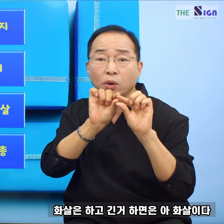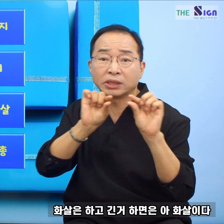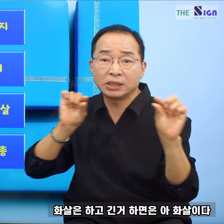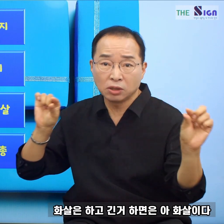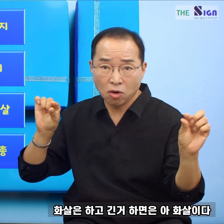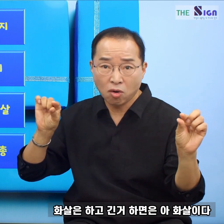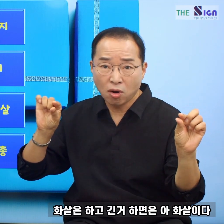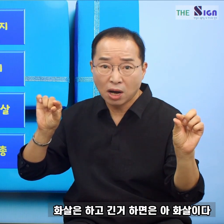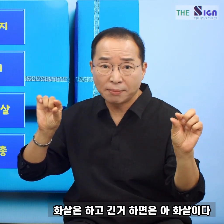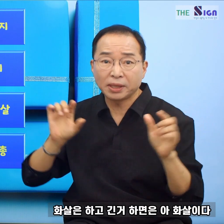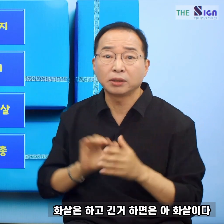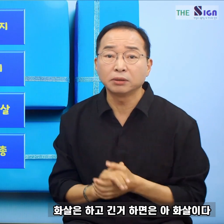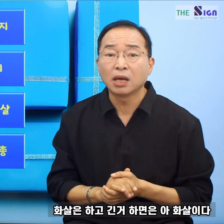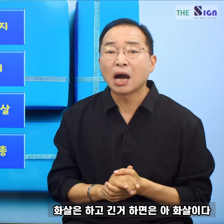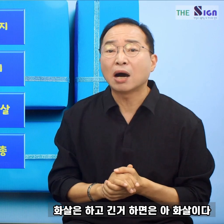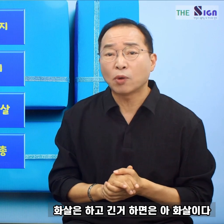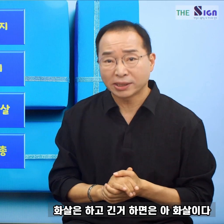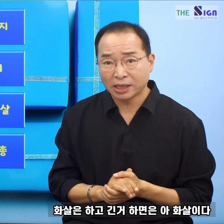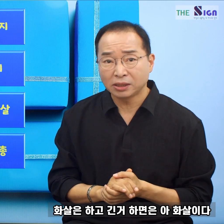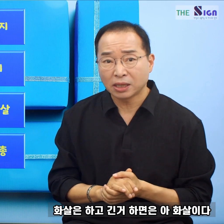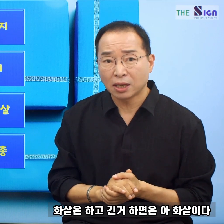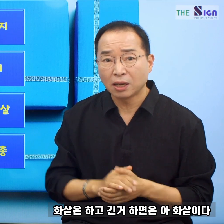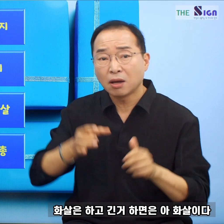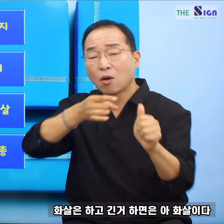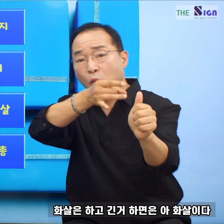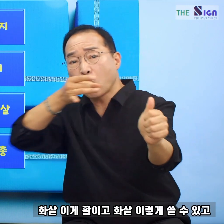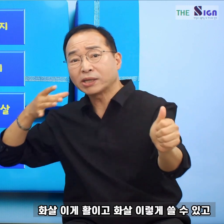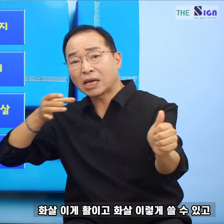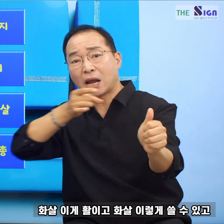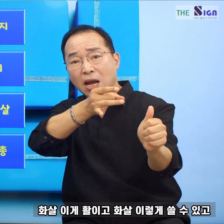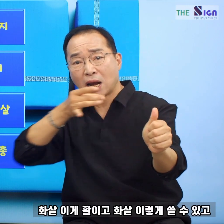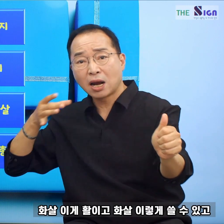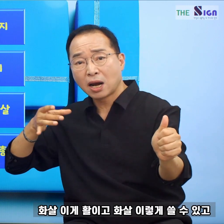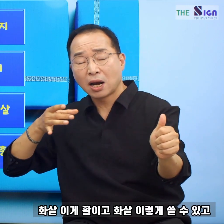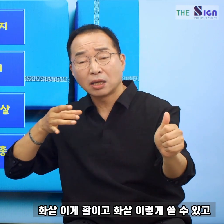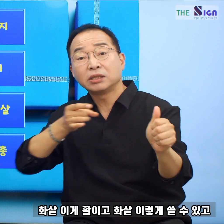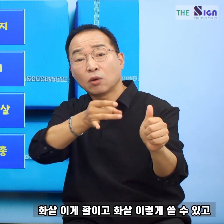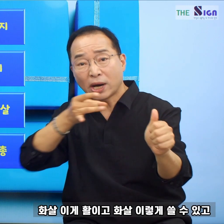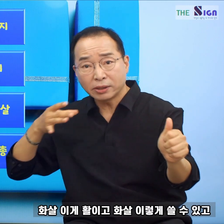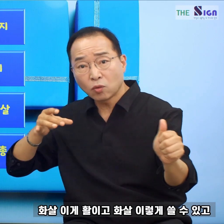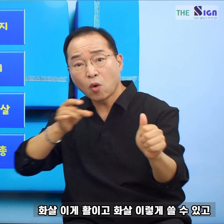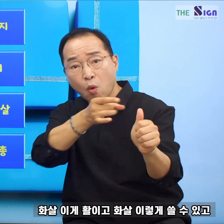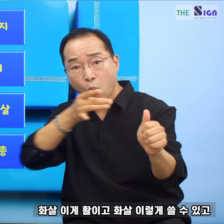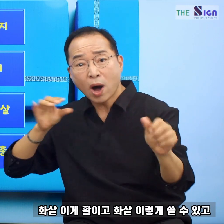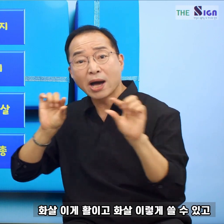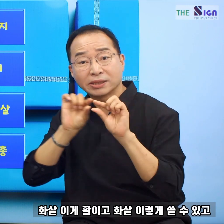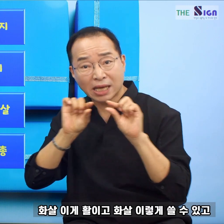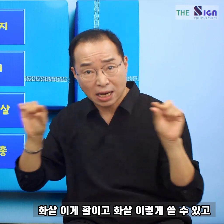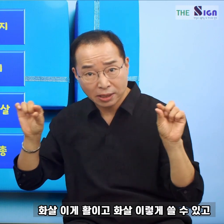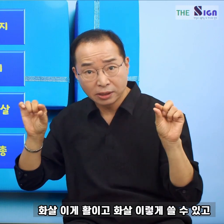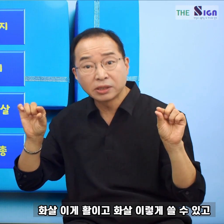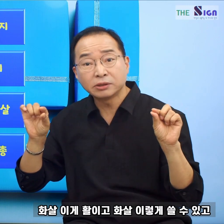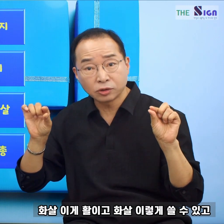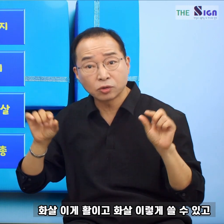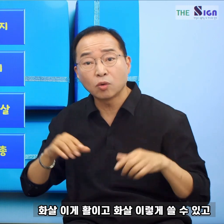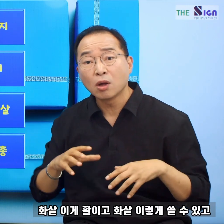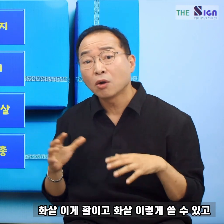긴 거 하면은 화살이다. 화살. 이게 활이고 화살 이렇게 쓸 수 있고